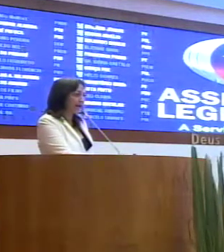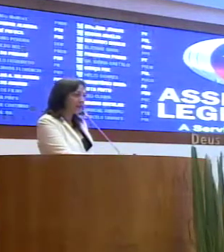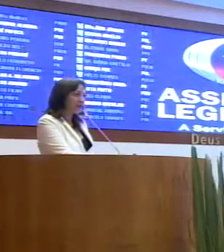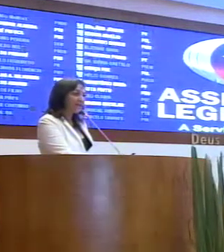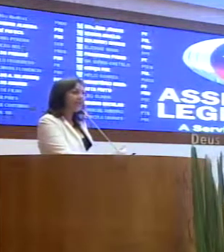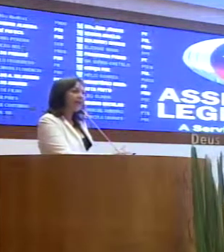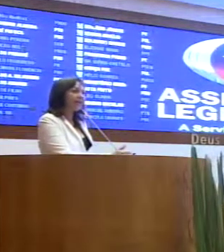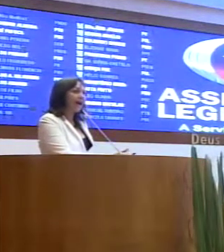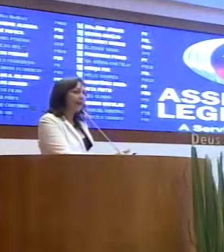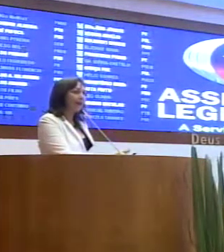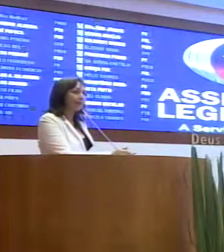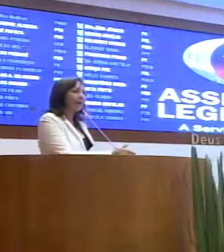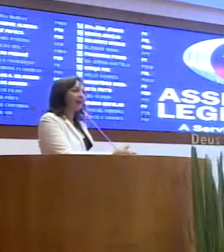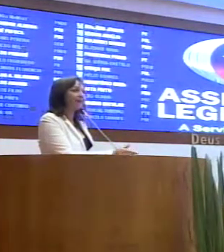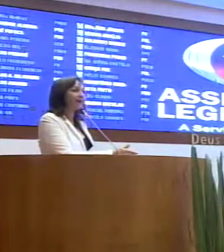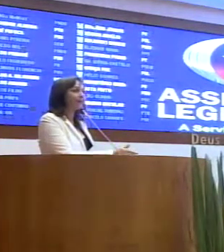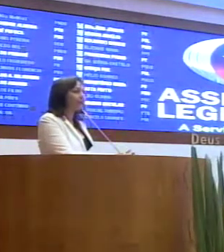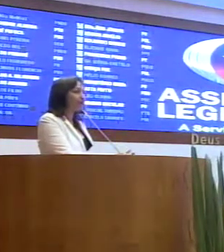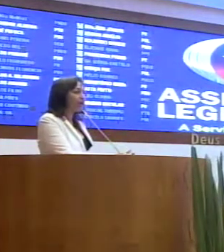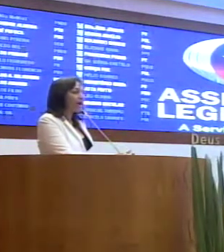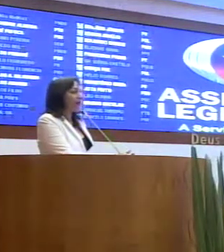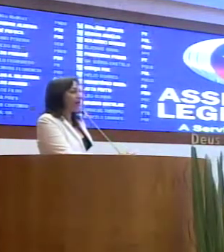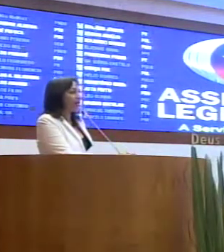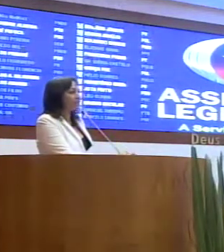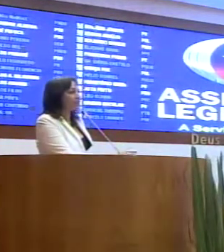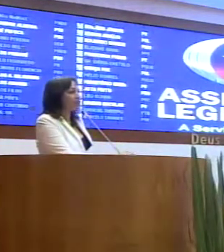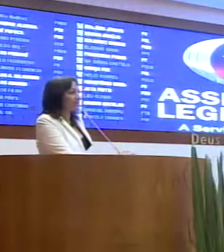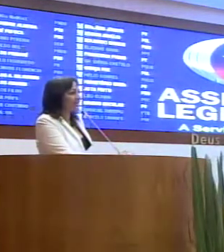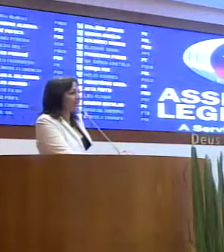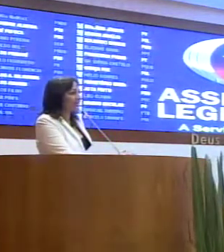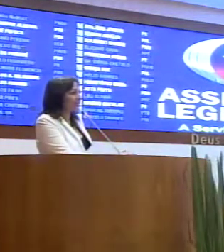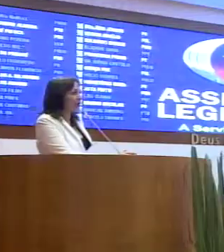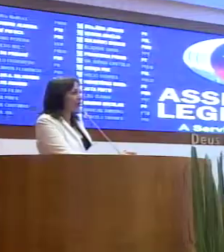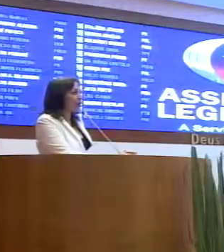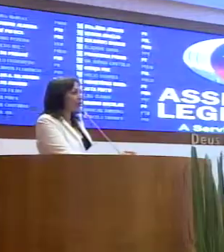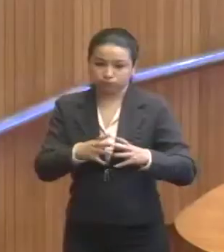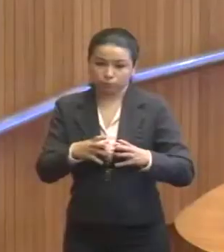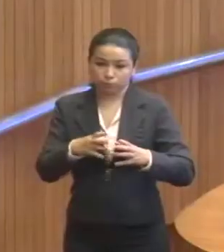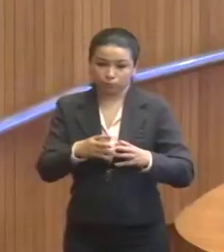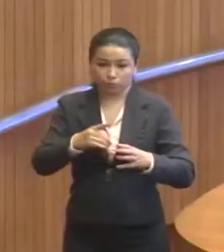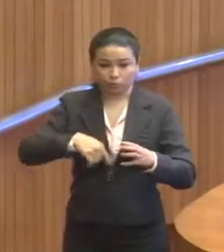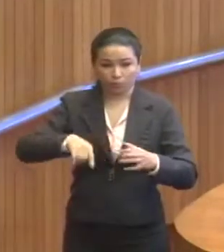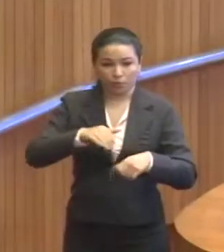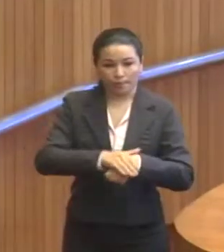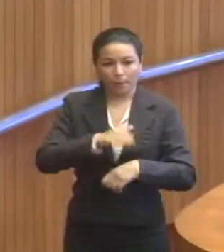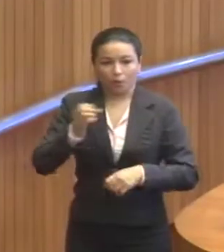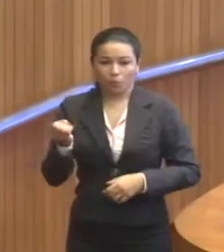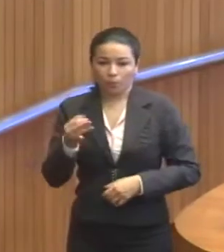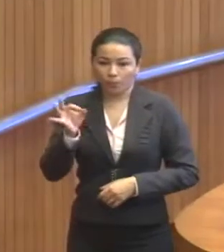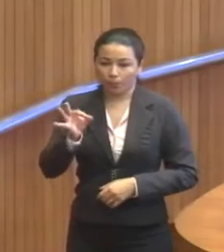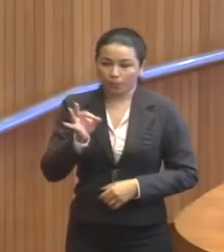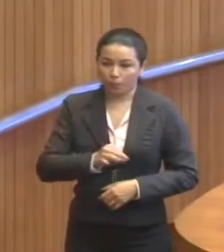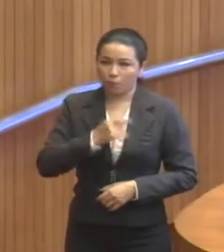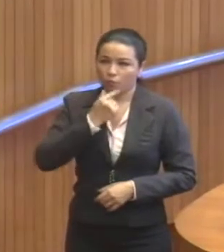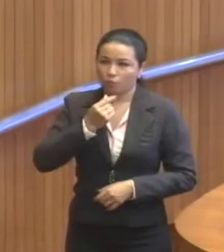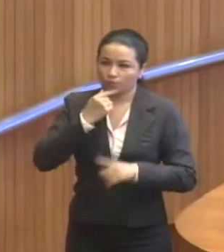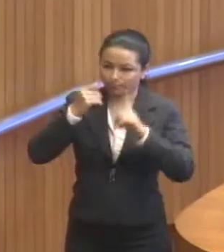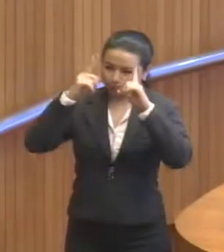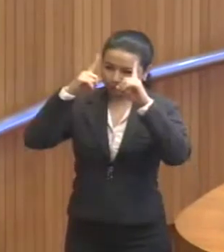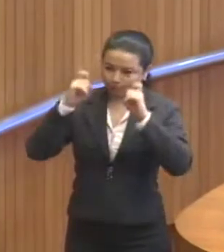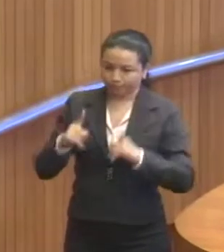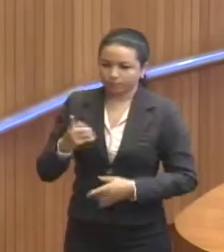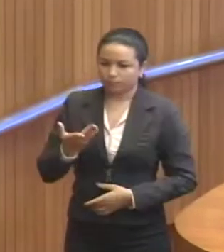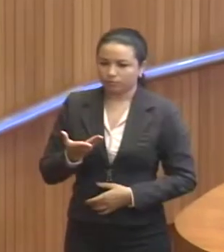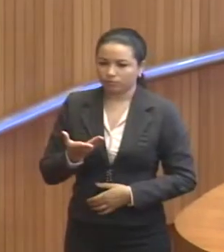anos de idade, que, aliás, é basicamente a mesma concentração do maior percentual do homem